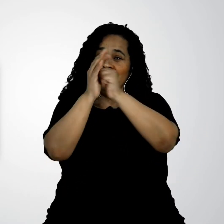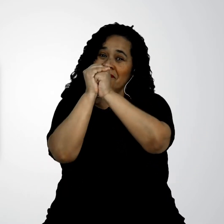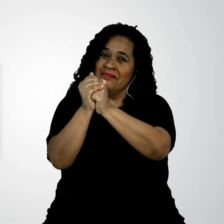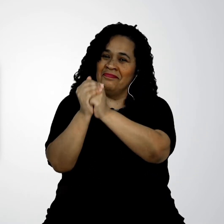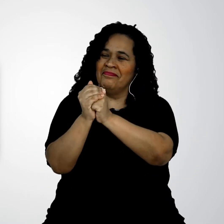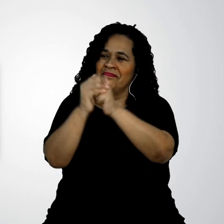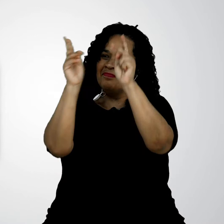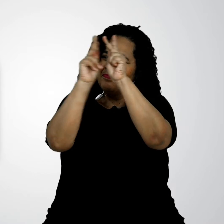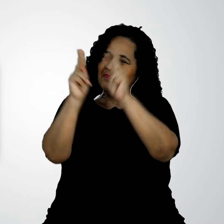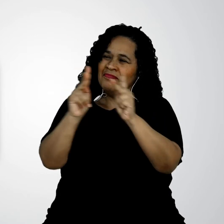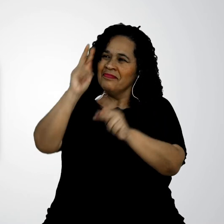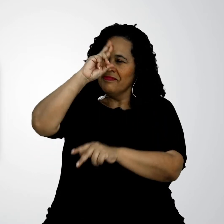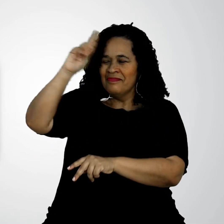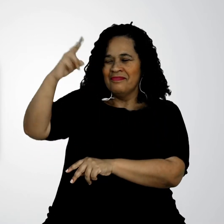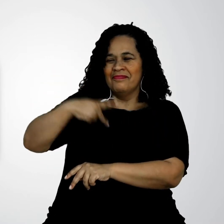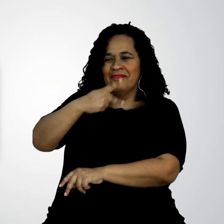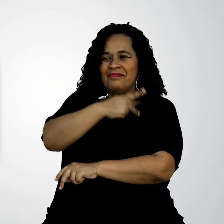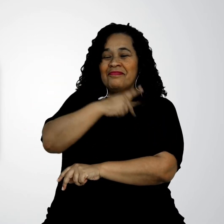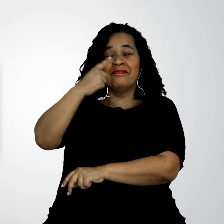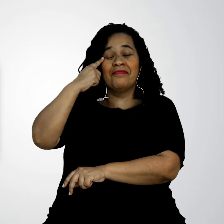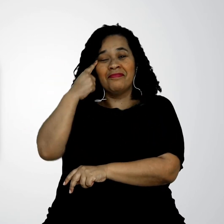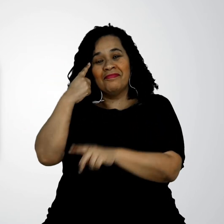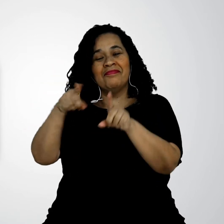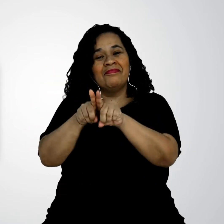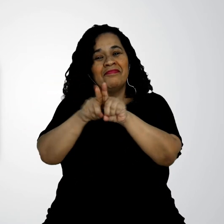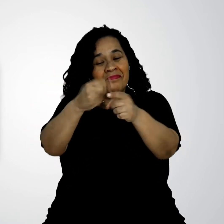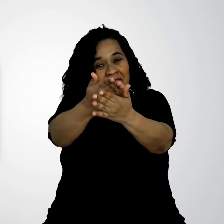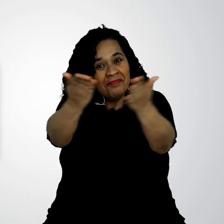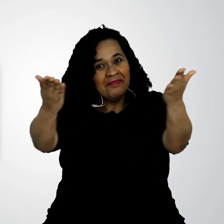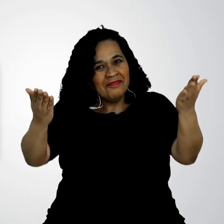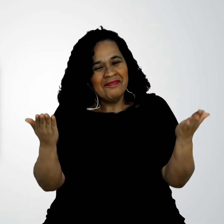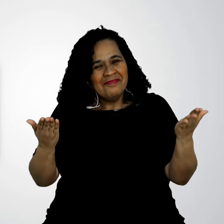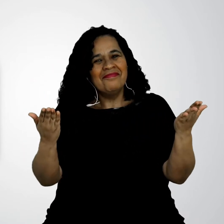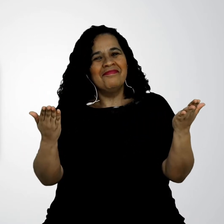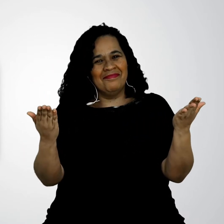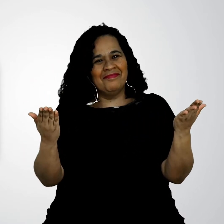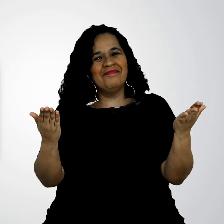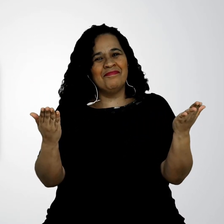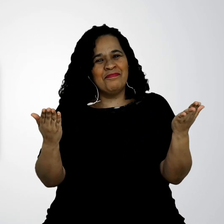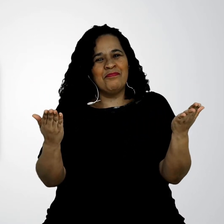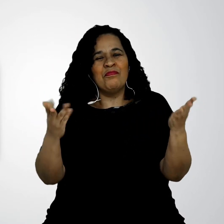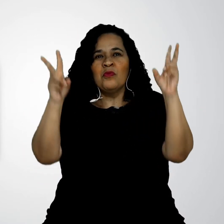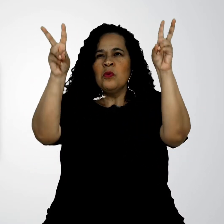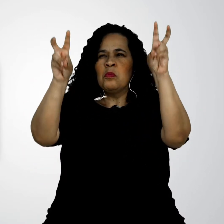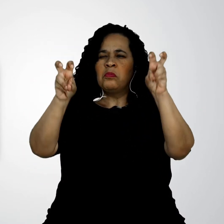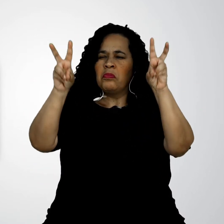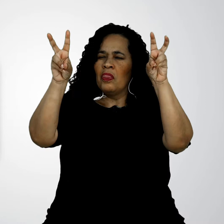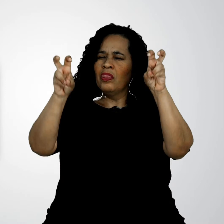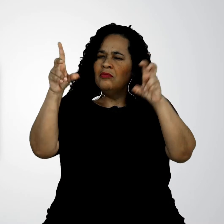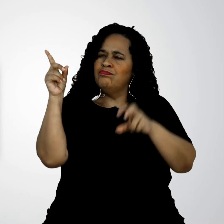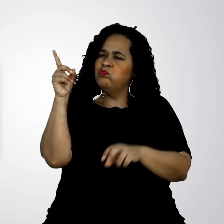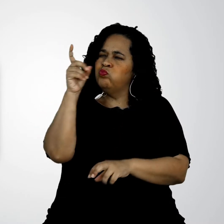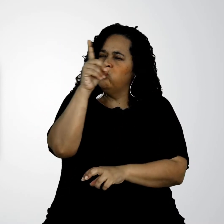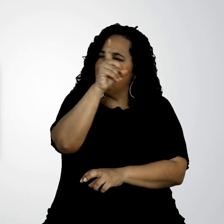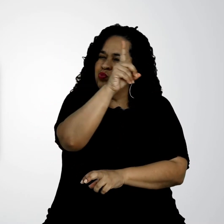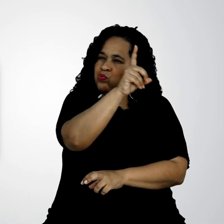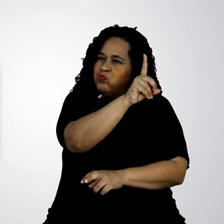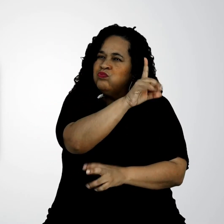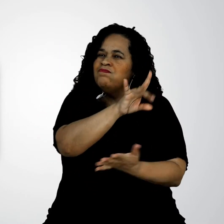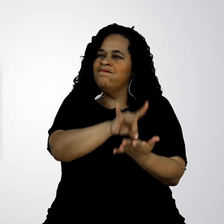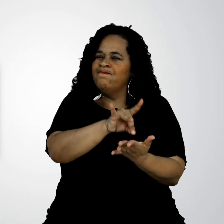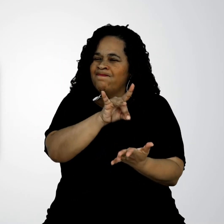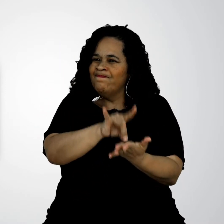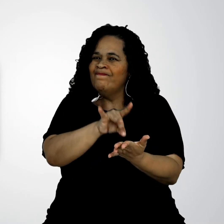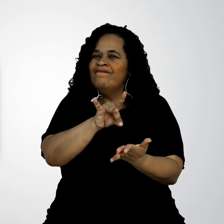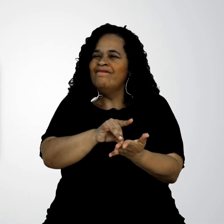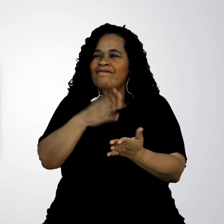Paz do Senhor, pastor Samuel, paz do Senhor, meus queridos irmãos, irmãs. Tema difícil, desafiador, e